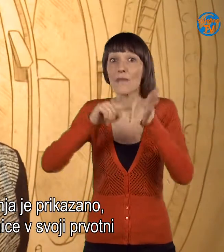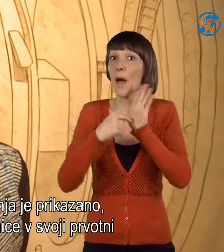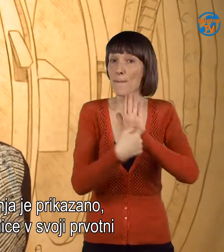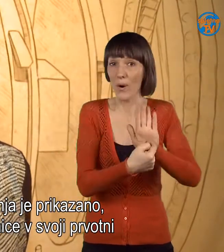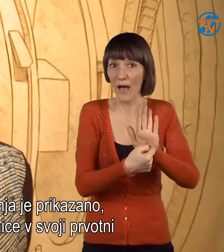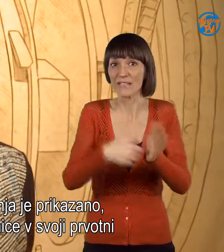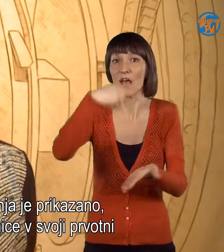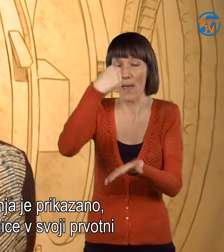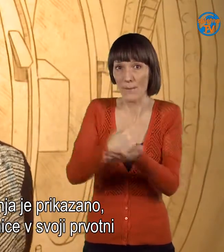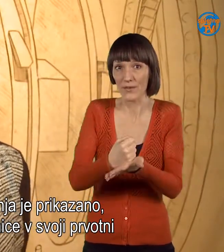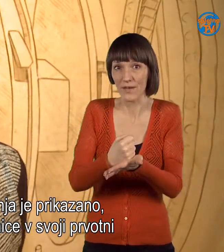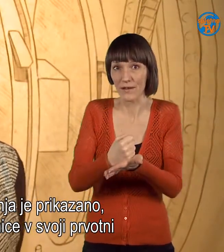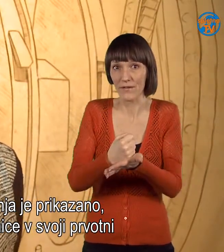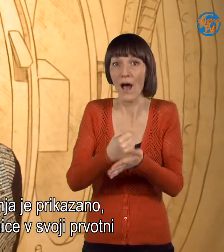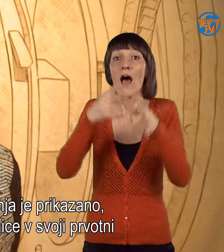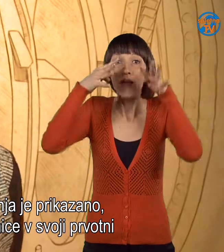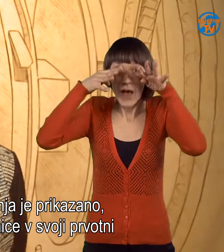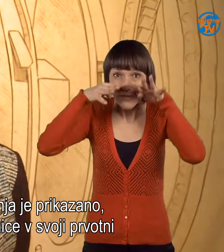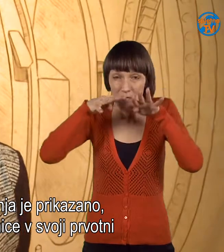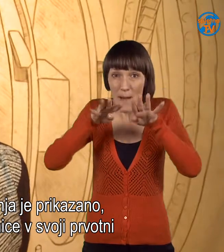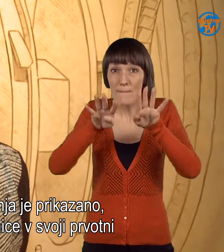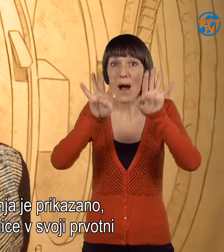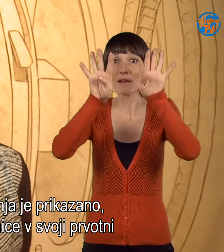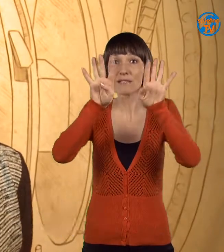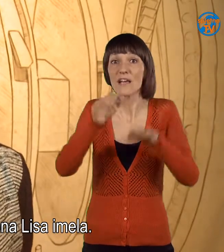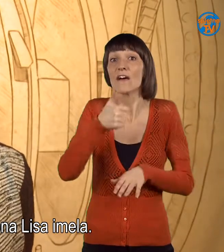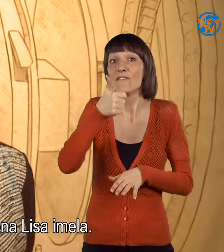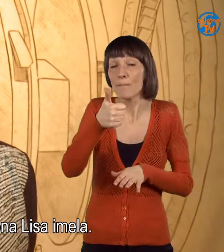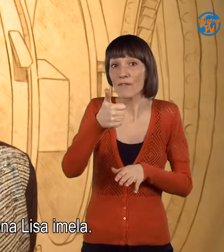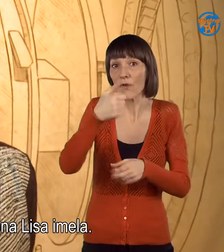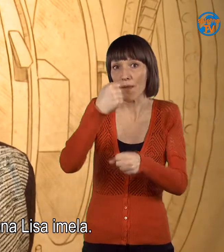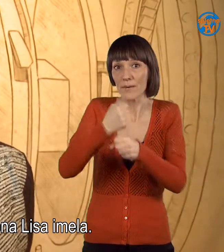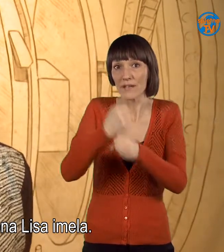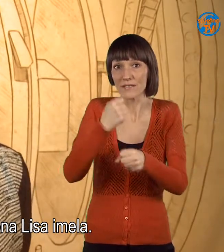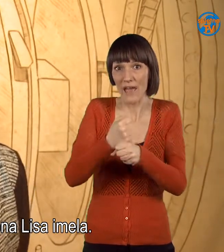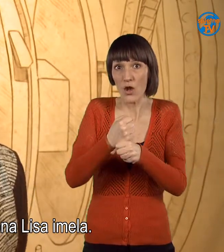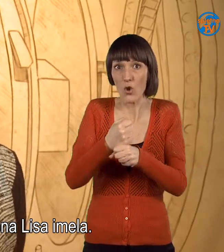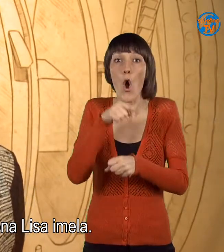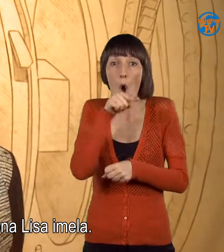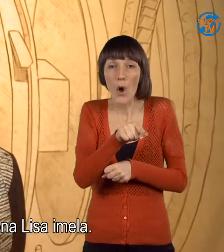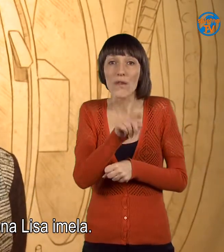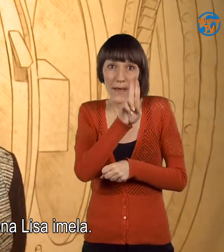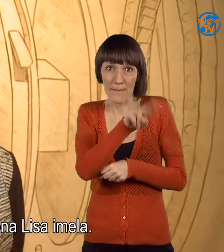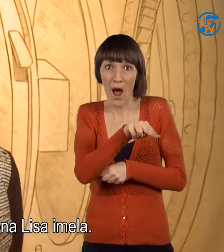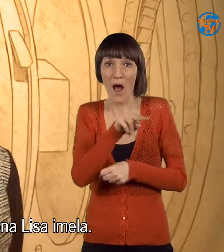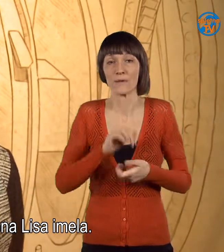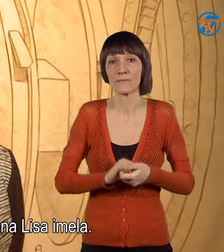je prikazano in potrjeno, da je trepalnice v svoji prvotni obliki tudi Mona Lisa imela.